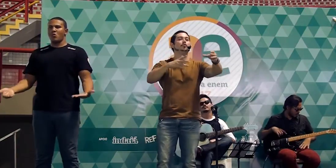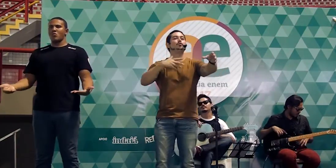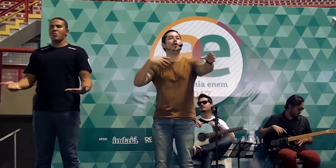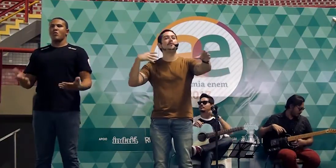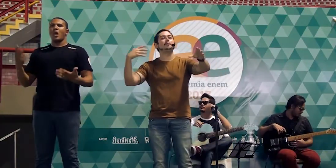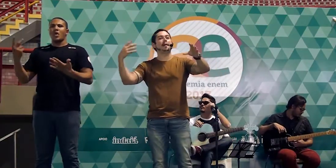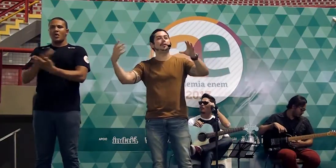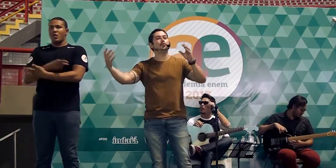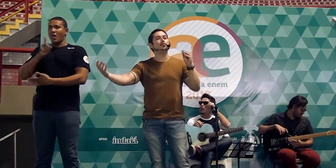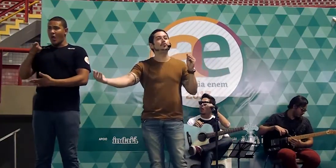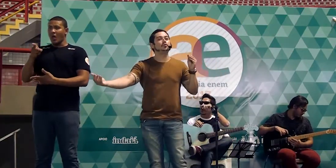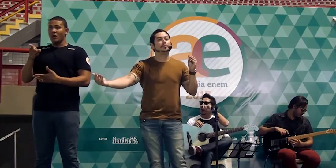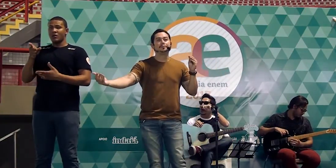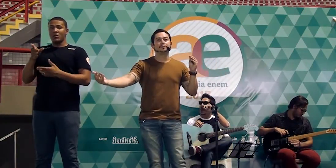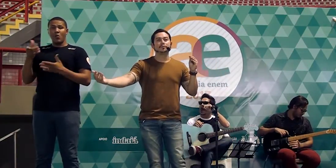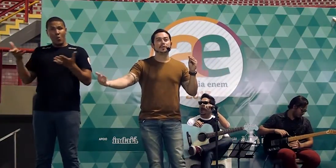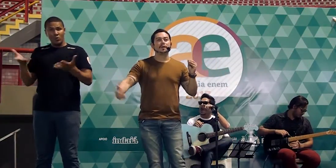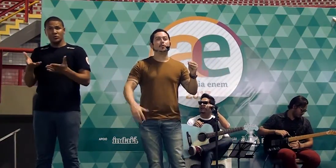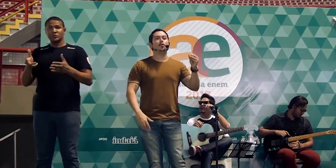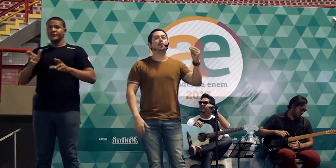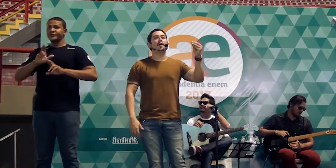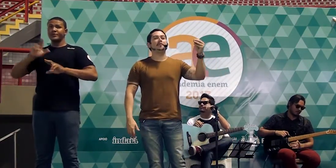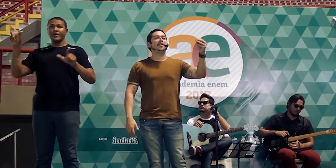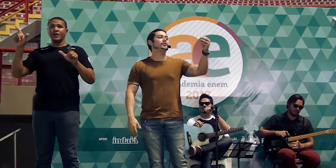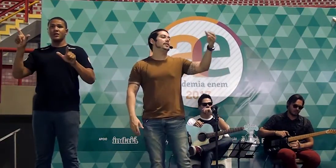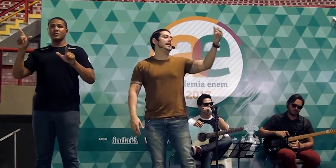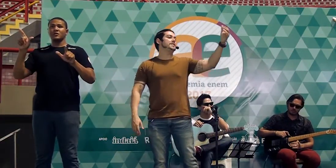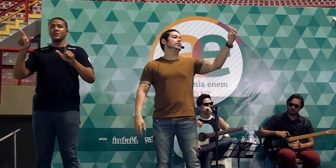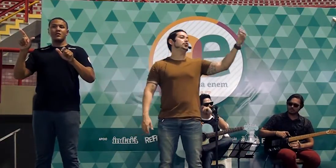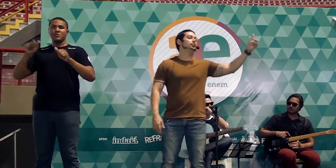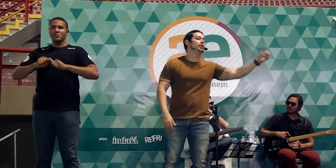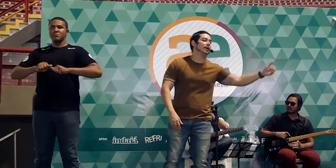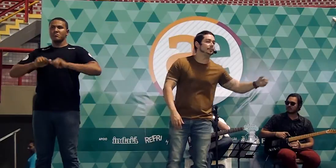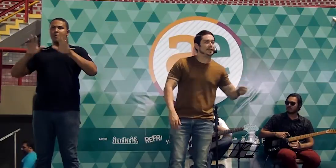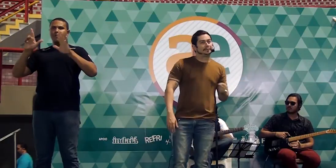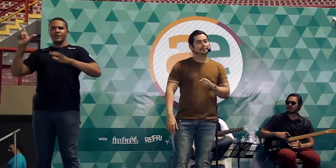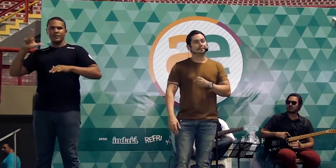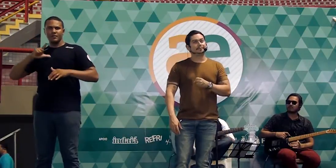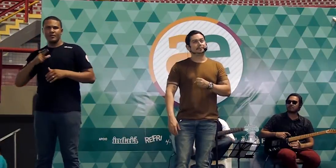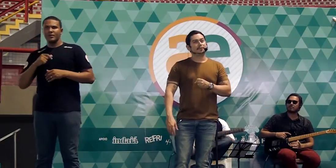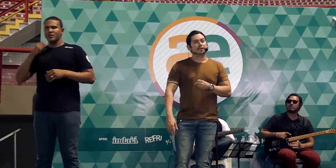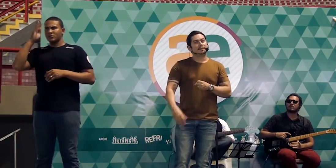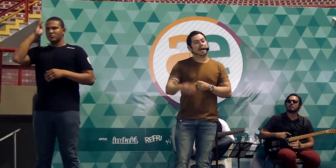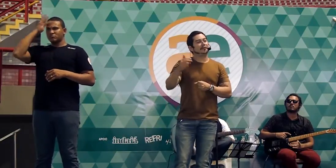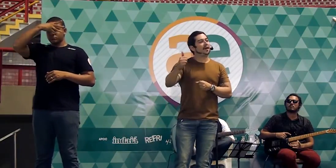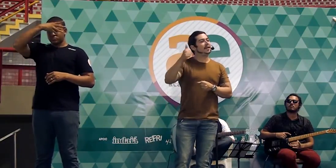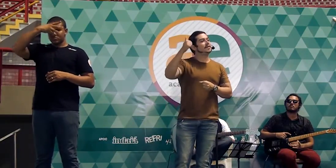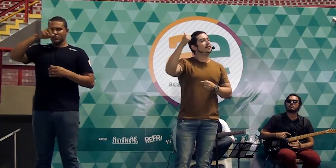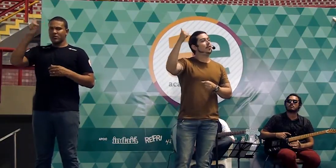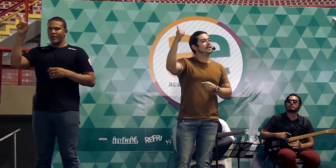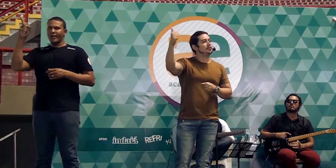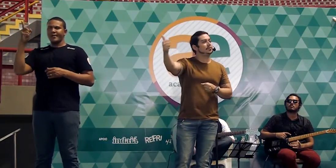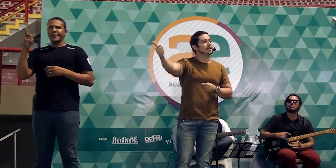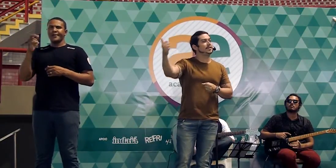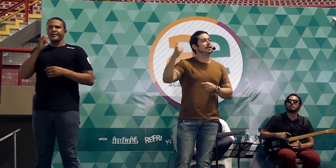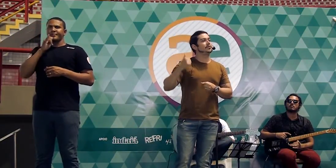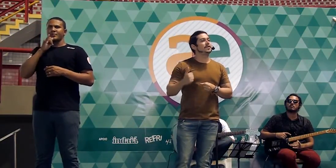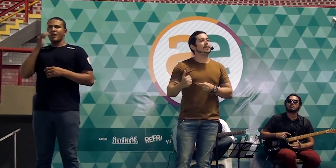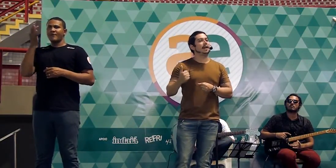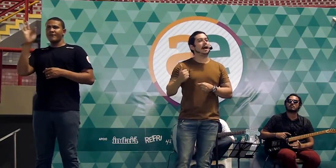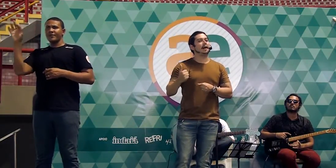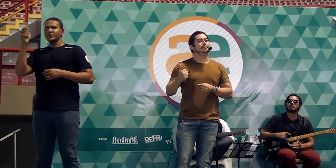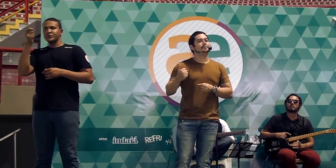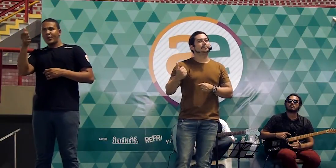estamos vivendo um novo mapa do mundo. O efeito da eleição de um Trump, na França quase